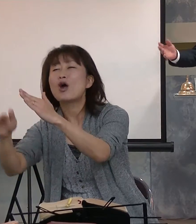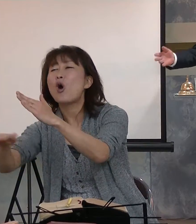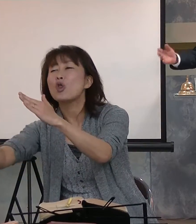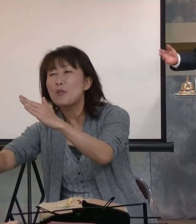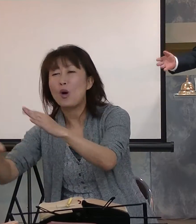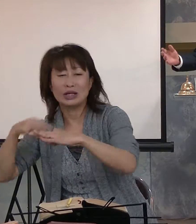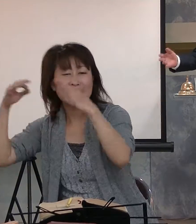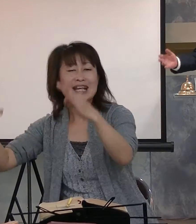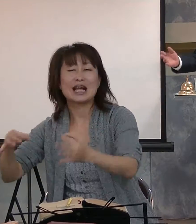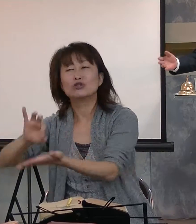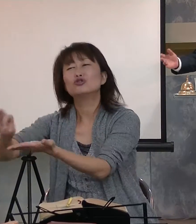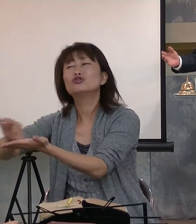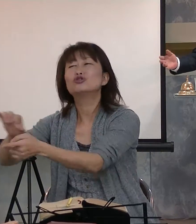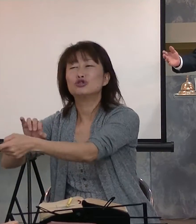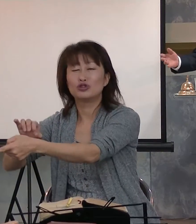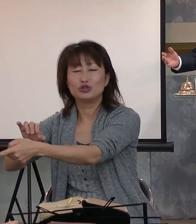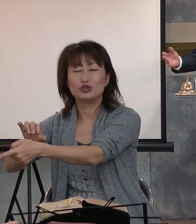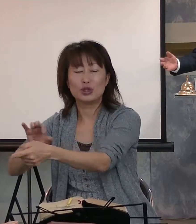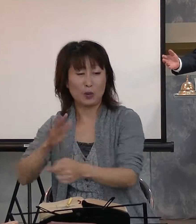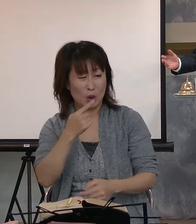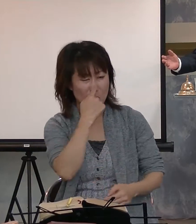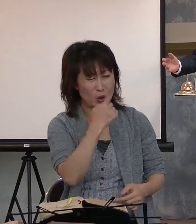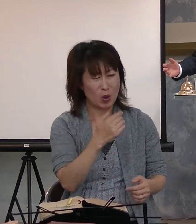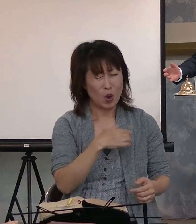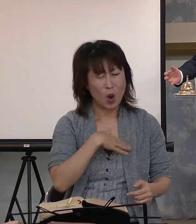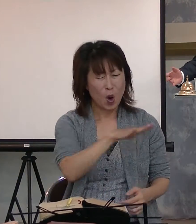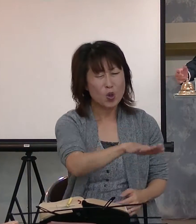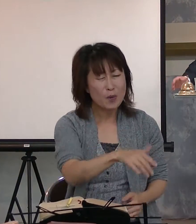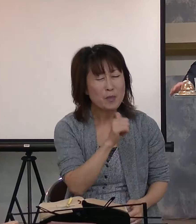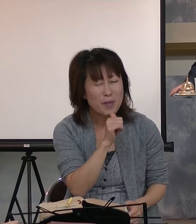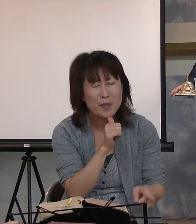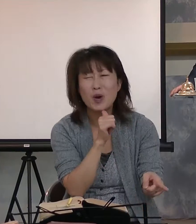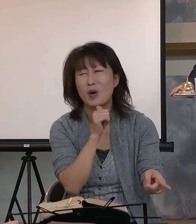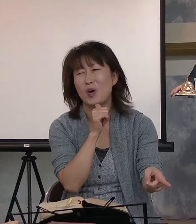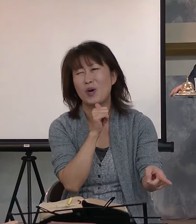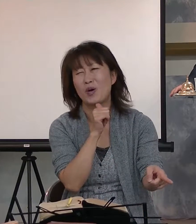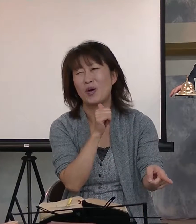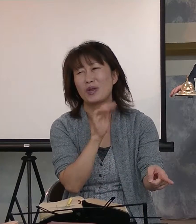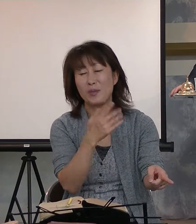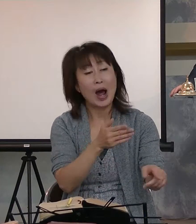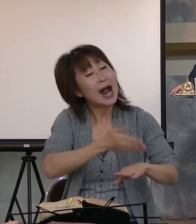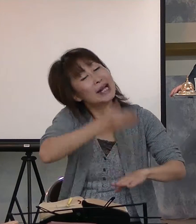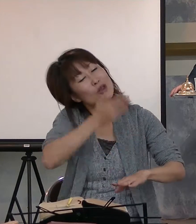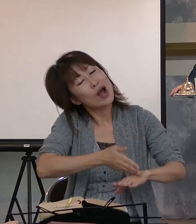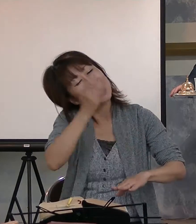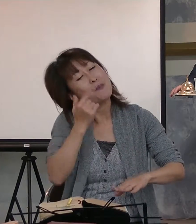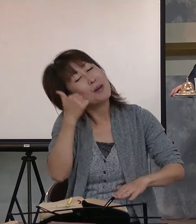もパパママありがとうと言える子供は本当に可愛いじゃないですか。